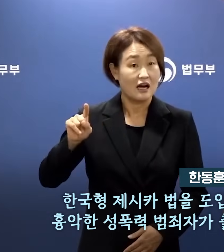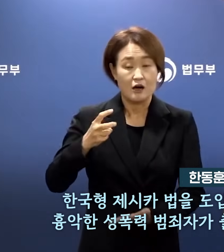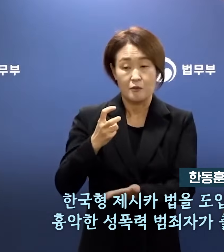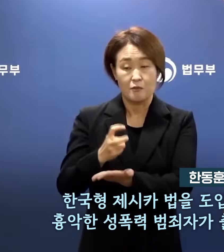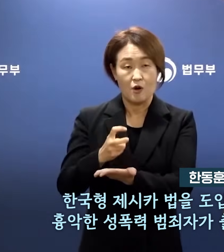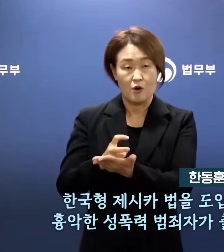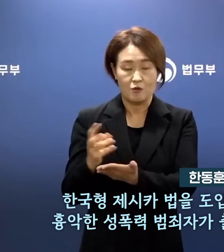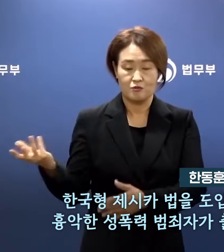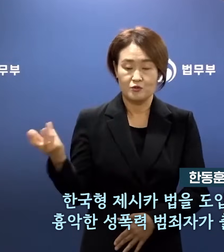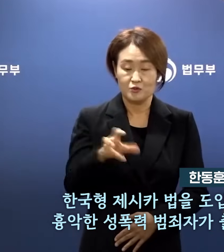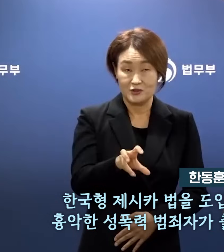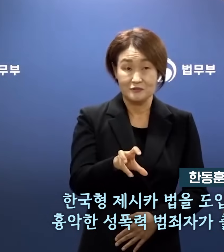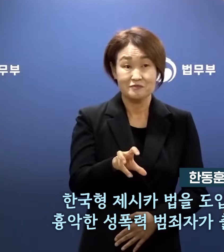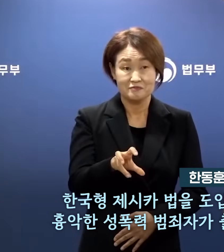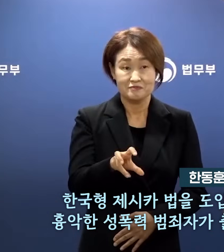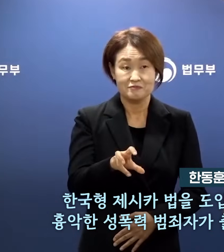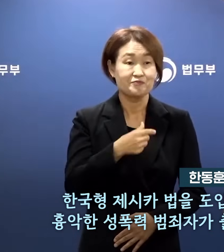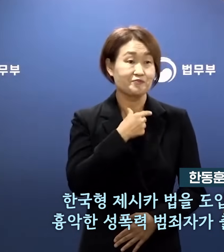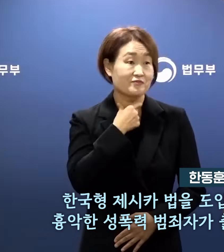있죠.